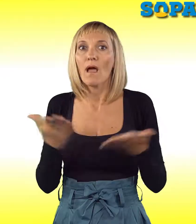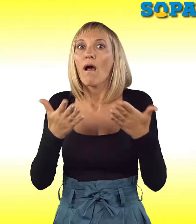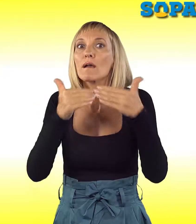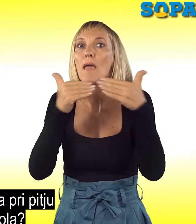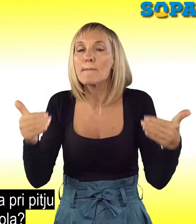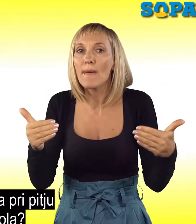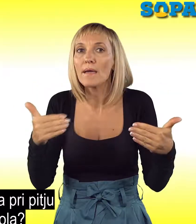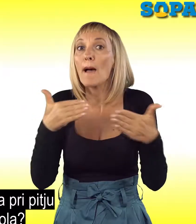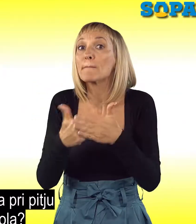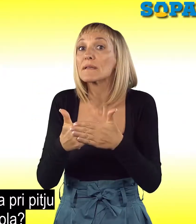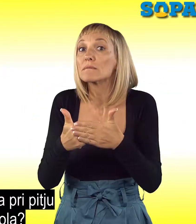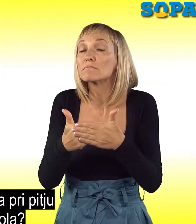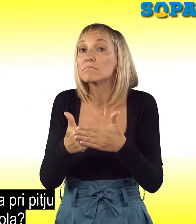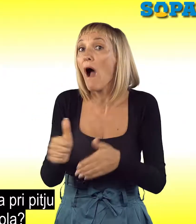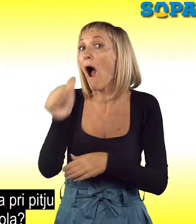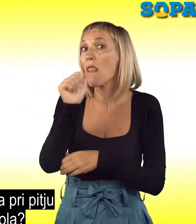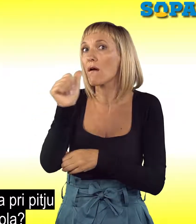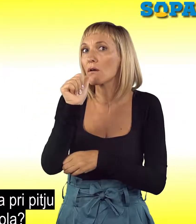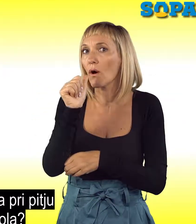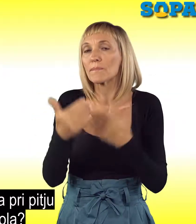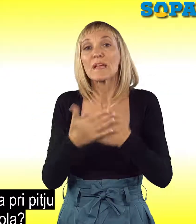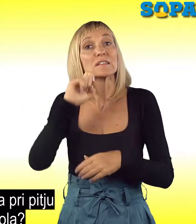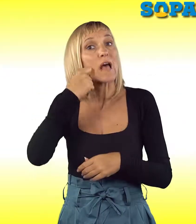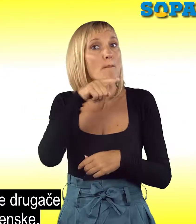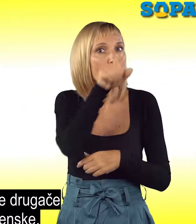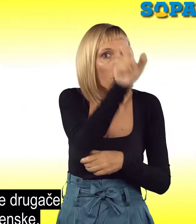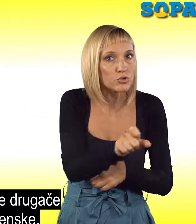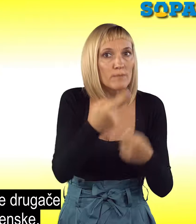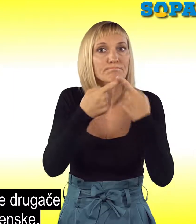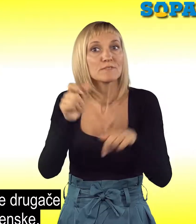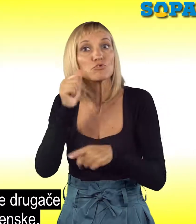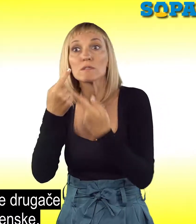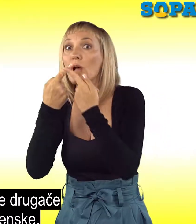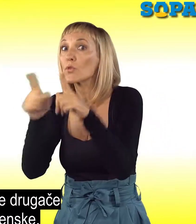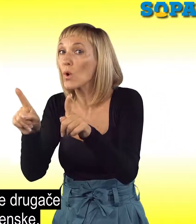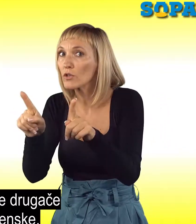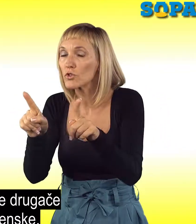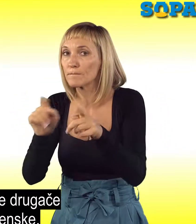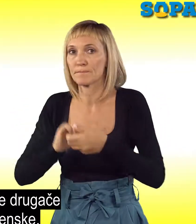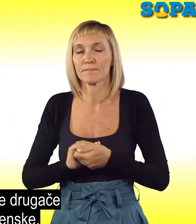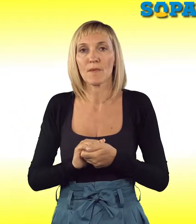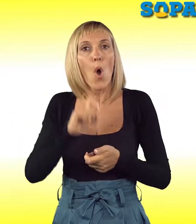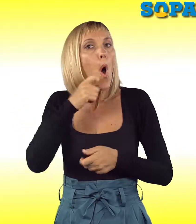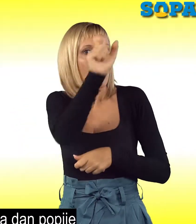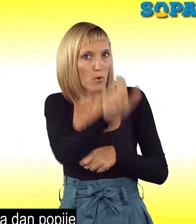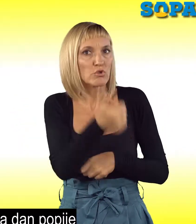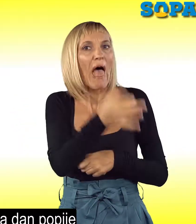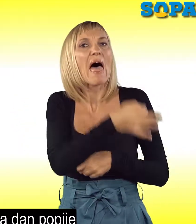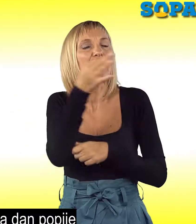Kje je meja pri pitju alkohola? Za moške je drugače kot za ženske. Moški lahko na dan